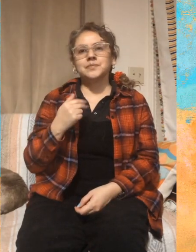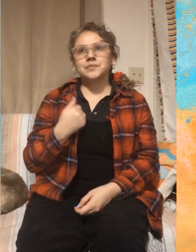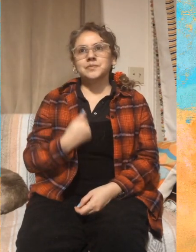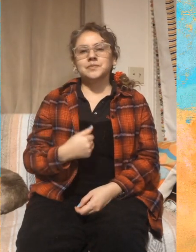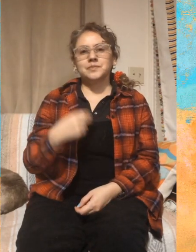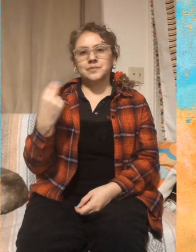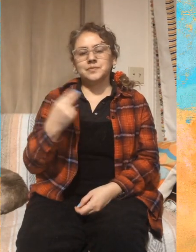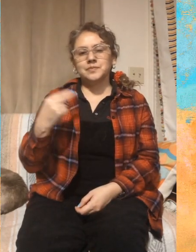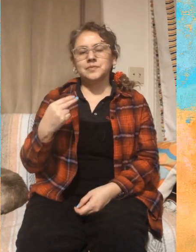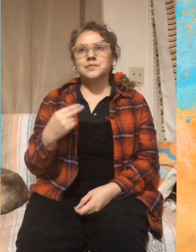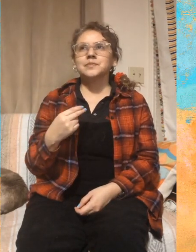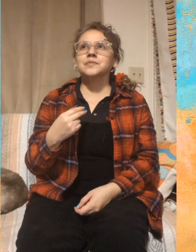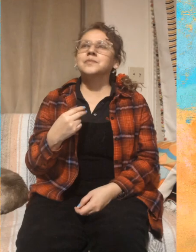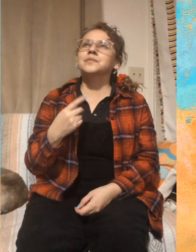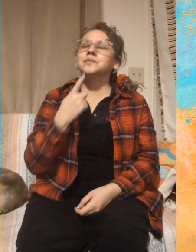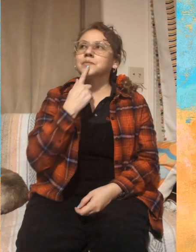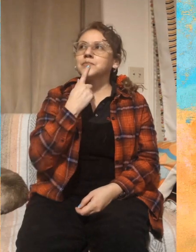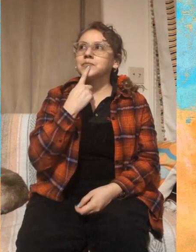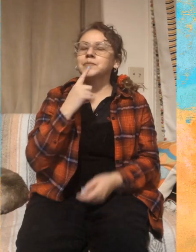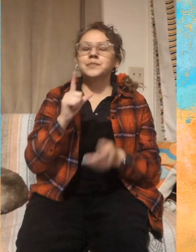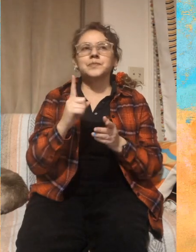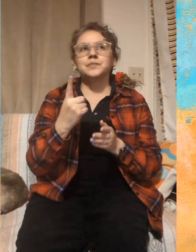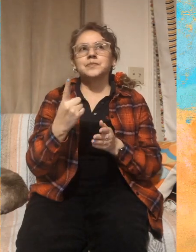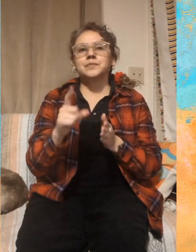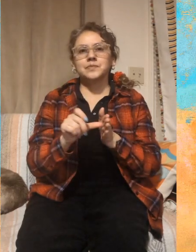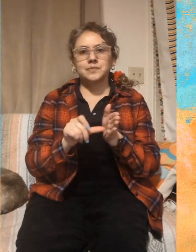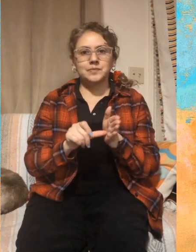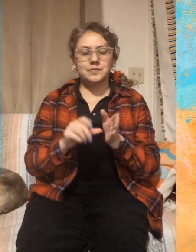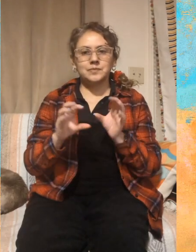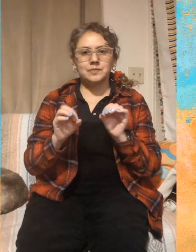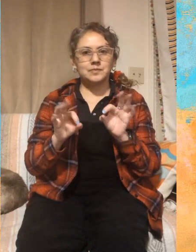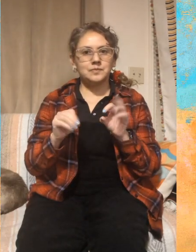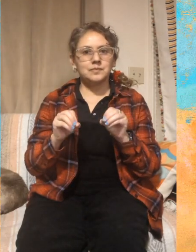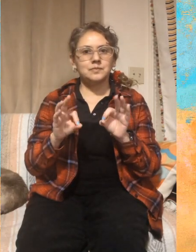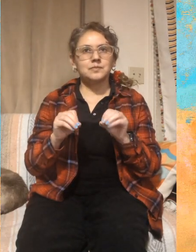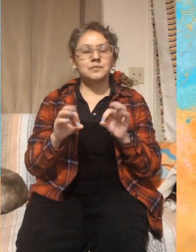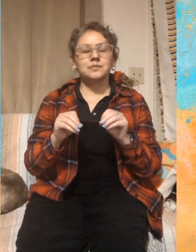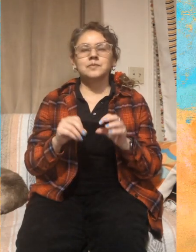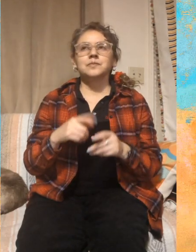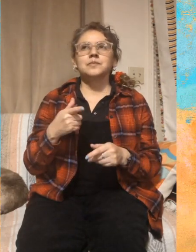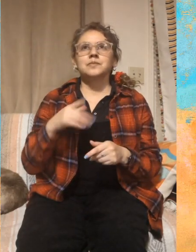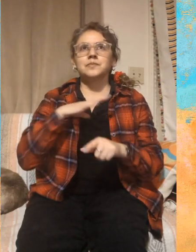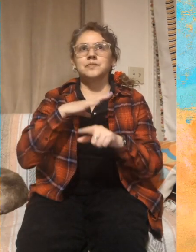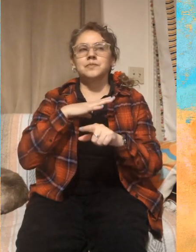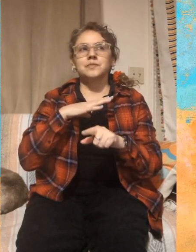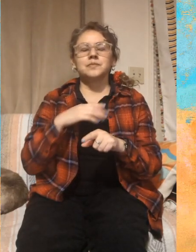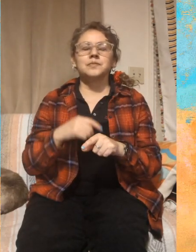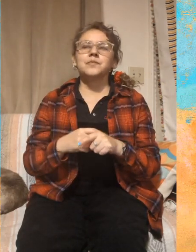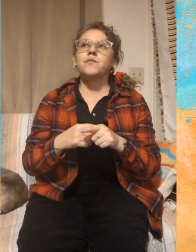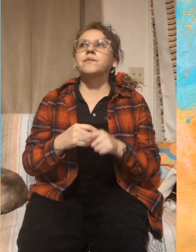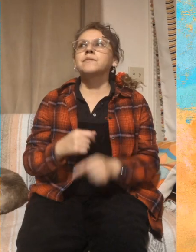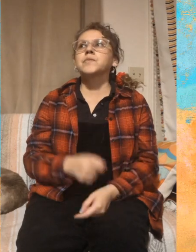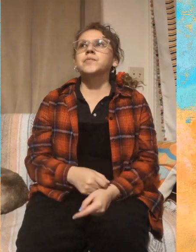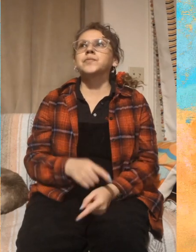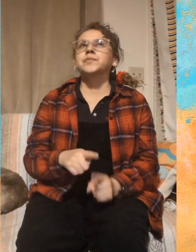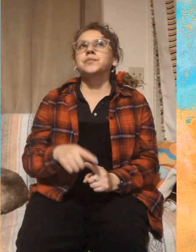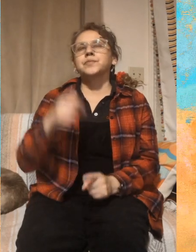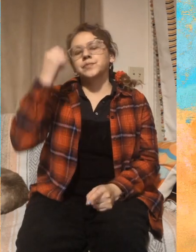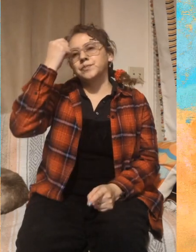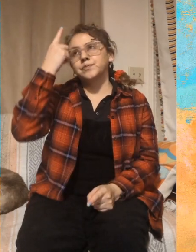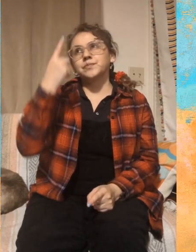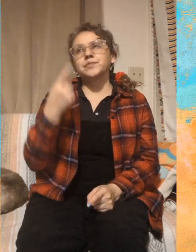sí convendría. Sí, es el mundo, ¿no? O sea, como que lo tratan de explotar a